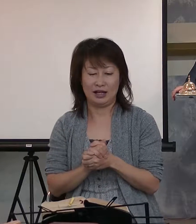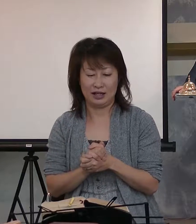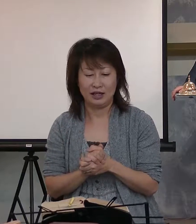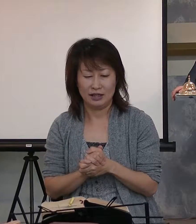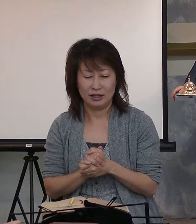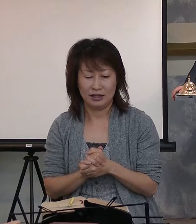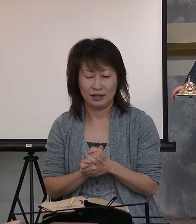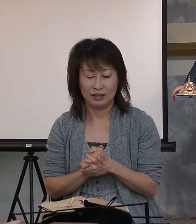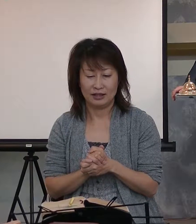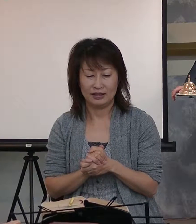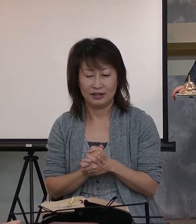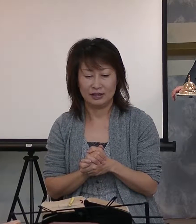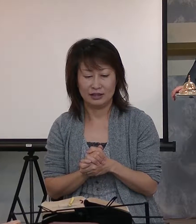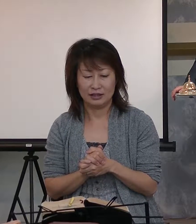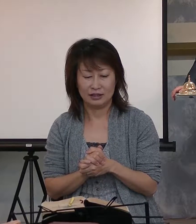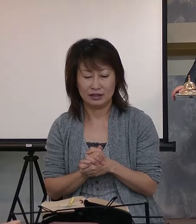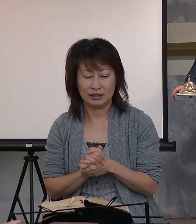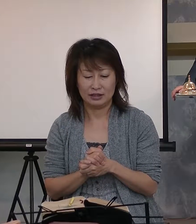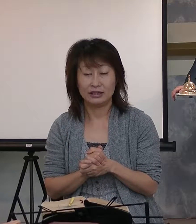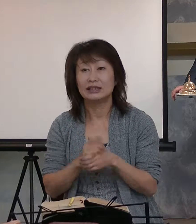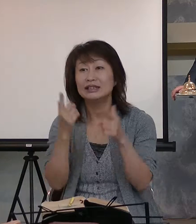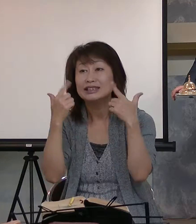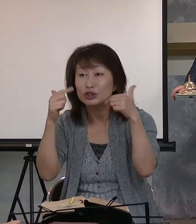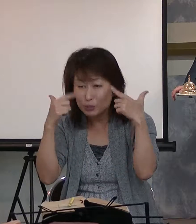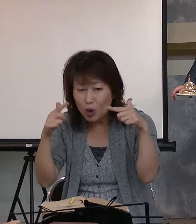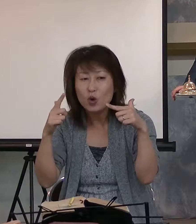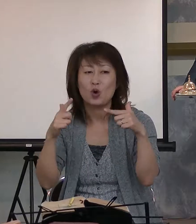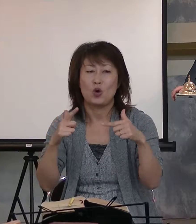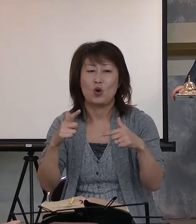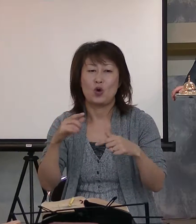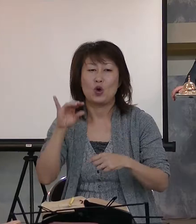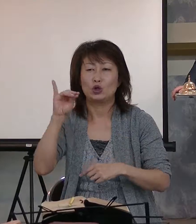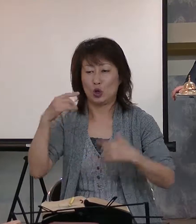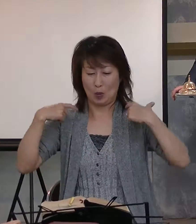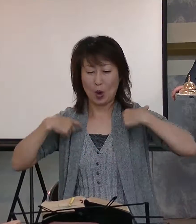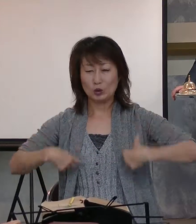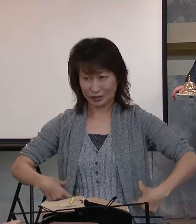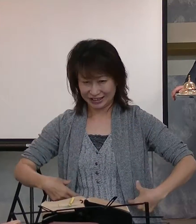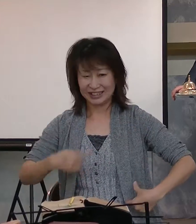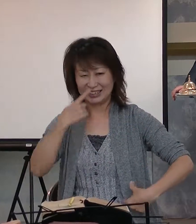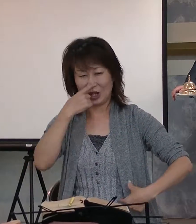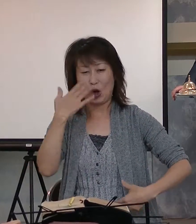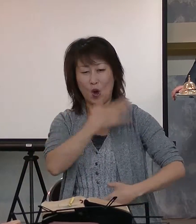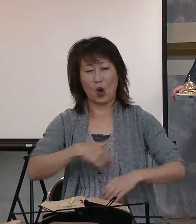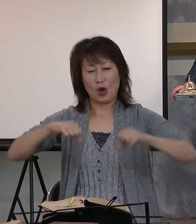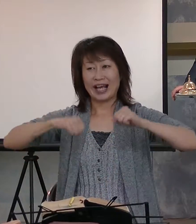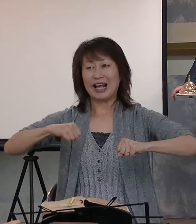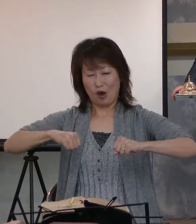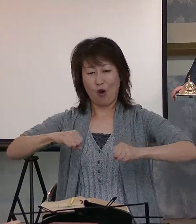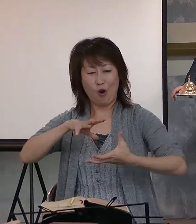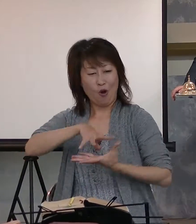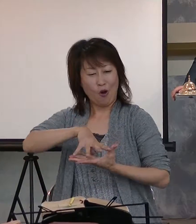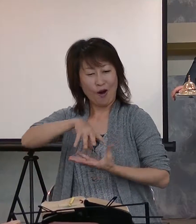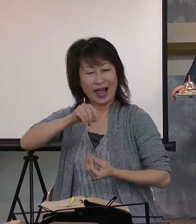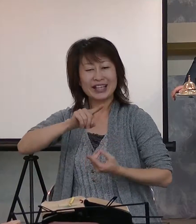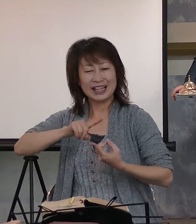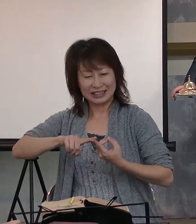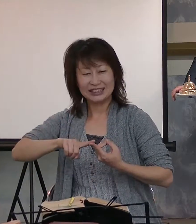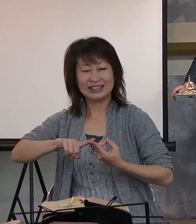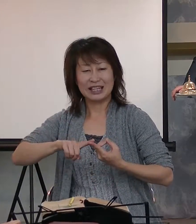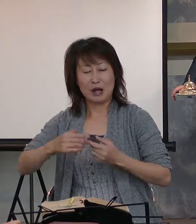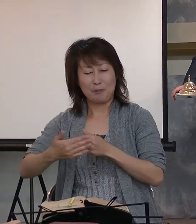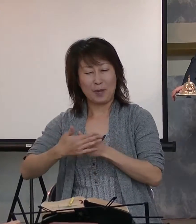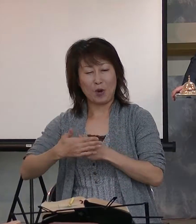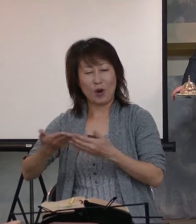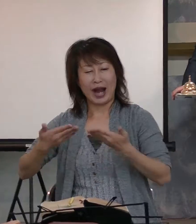ります。いつもチョンク氏が健康を霊的に、守